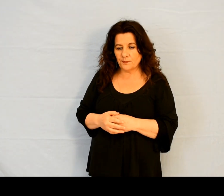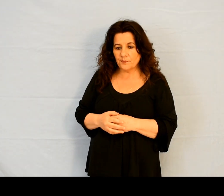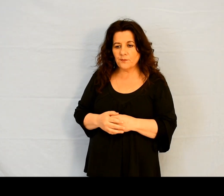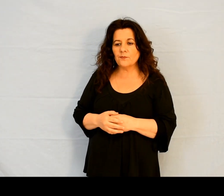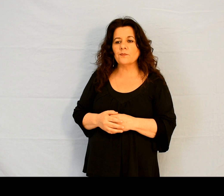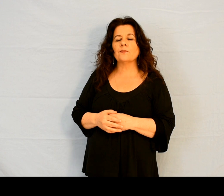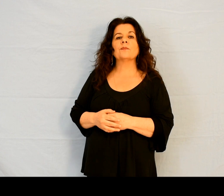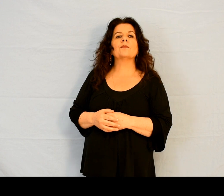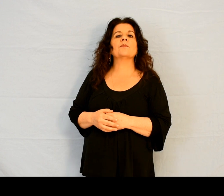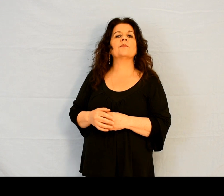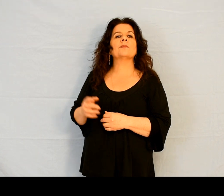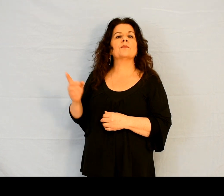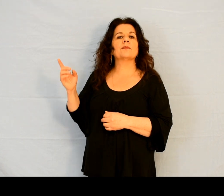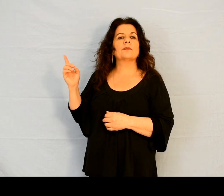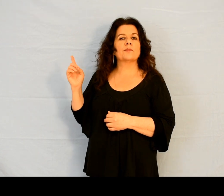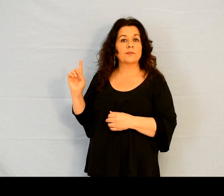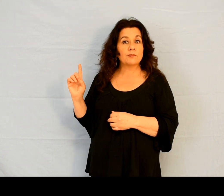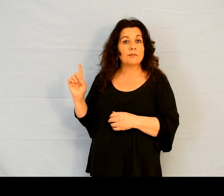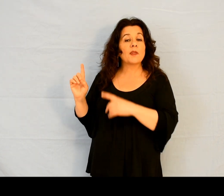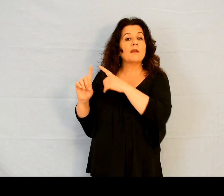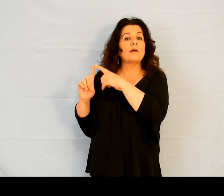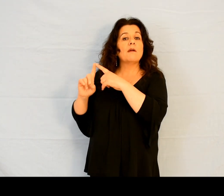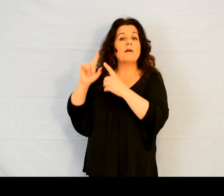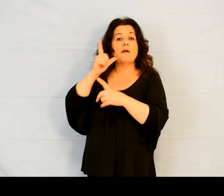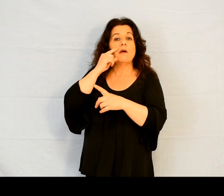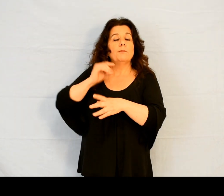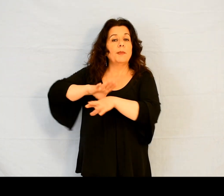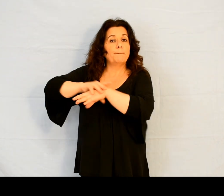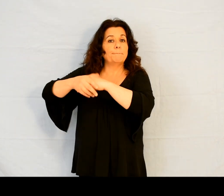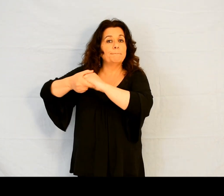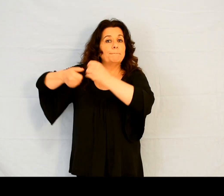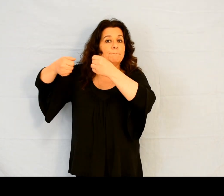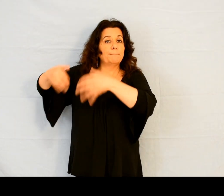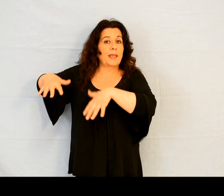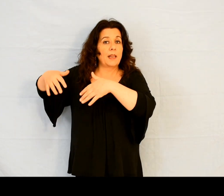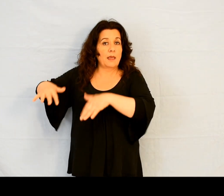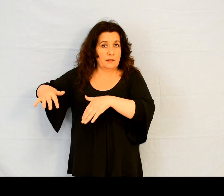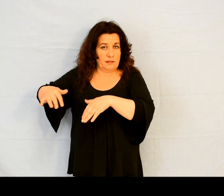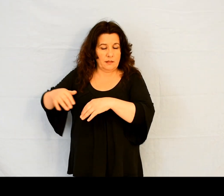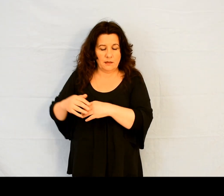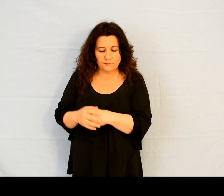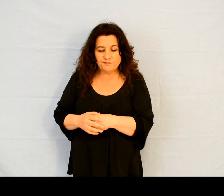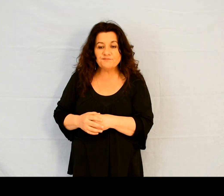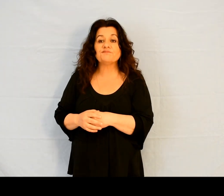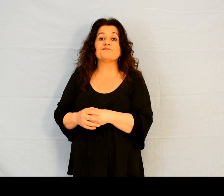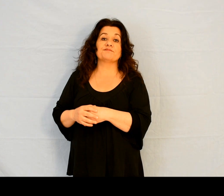Pilate sortit donc à leur rencontre et demanda « Quelles accusations portez-vous contre cet